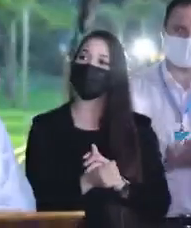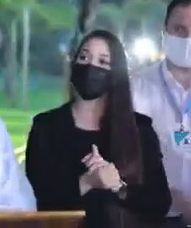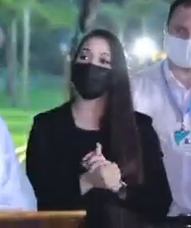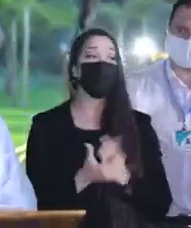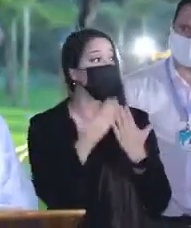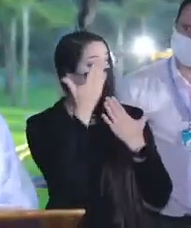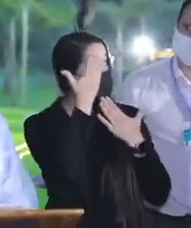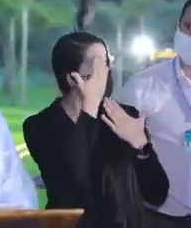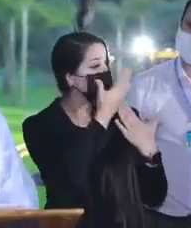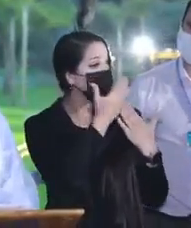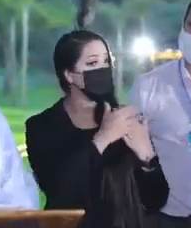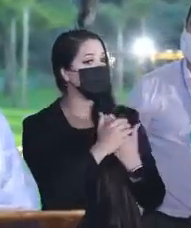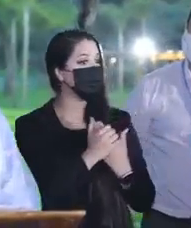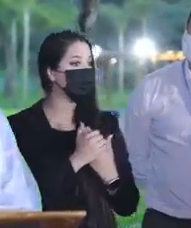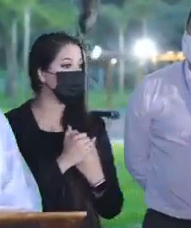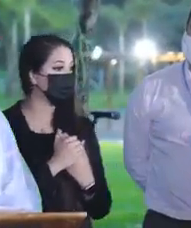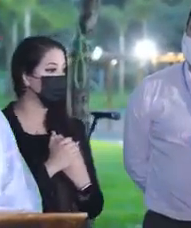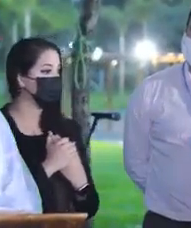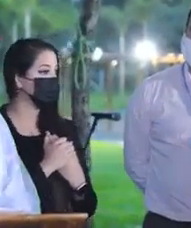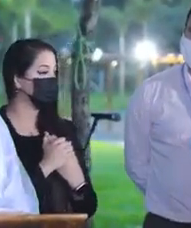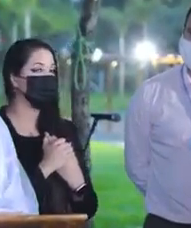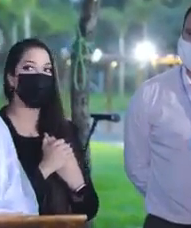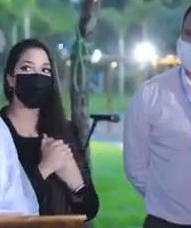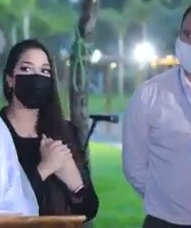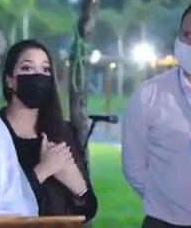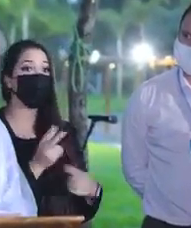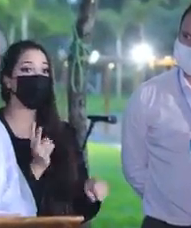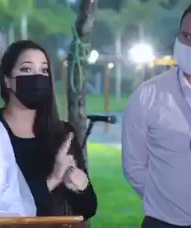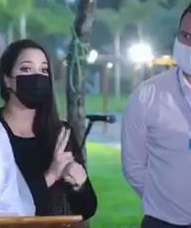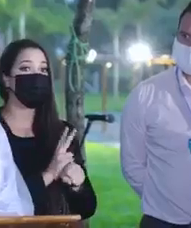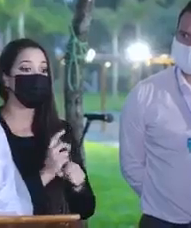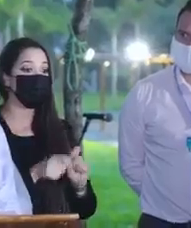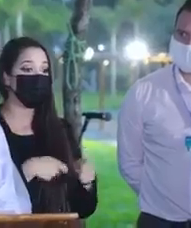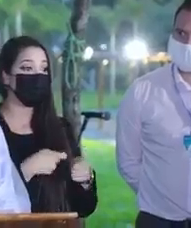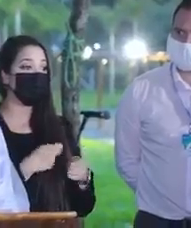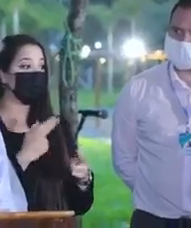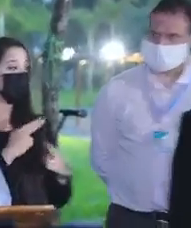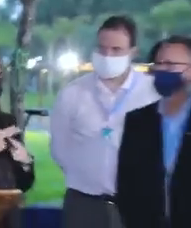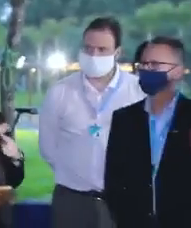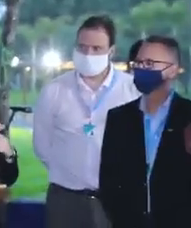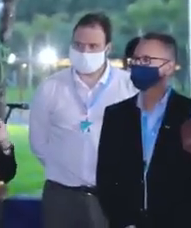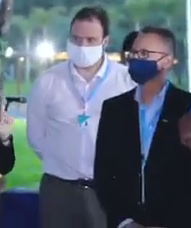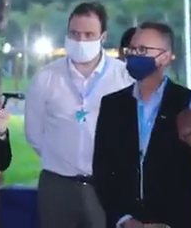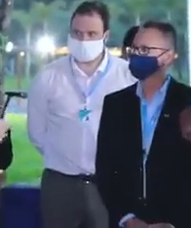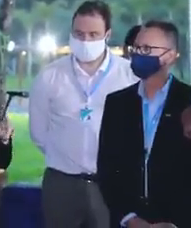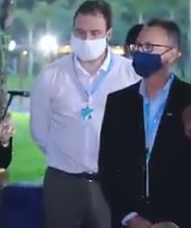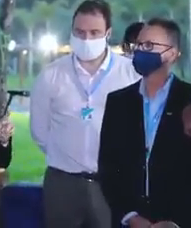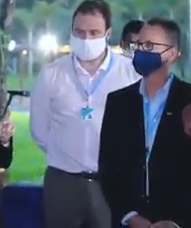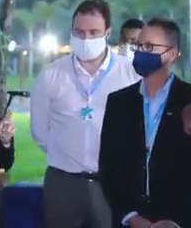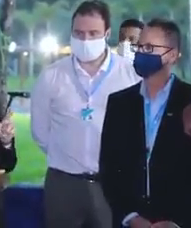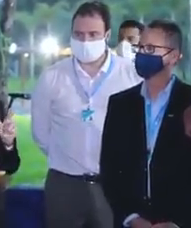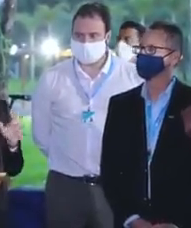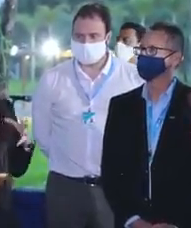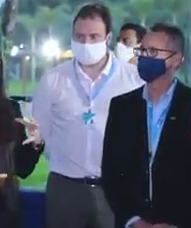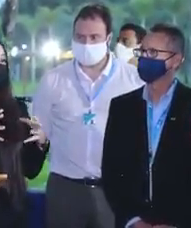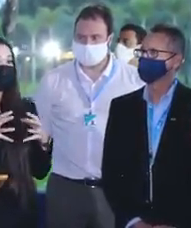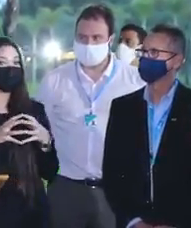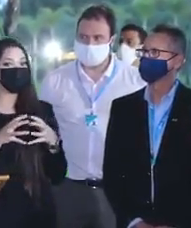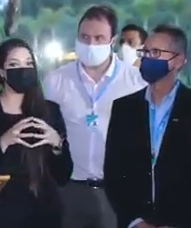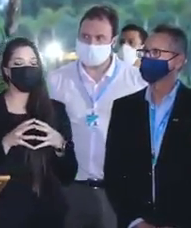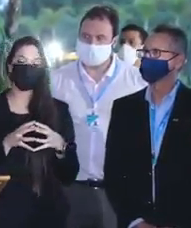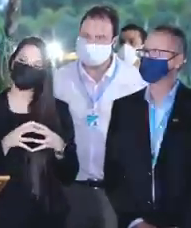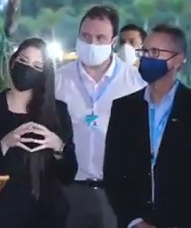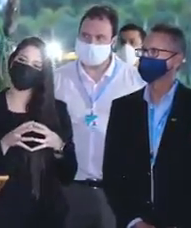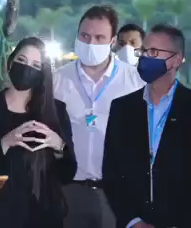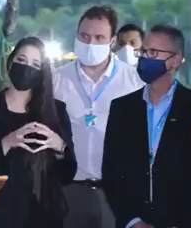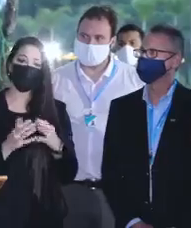Quero agradecer o nosso superintendente de negócios da Caixa, Dr. Gilmar, sua equipe, por